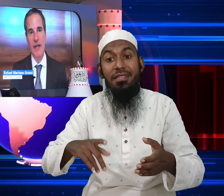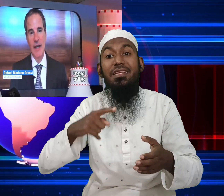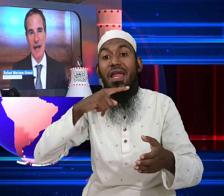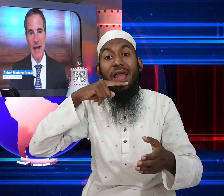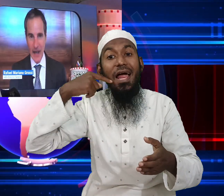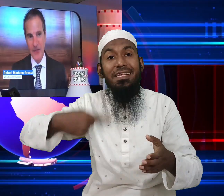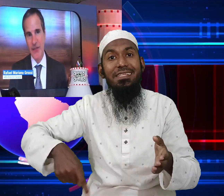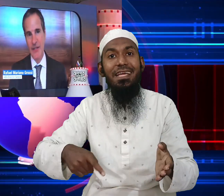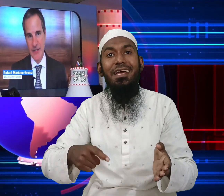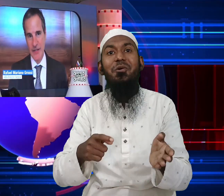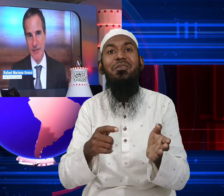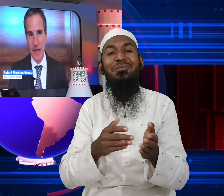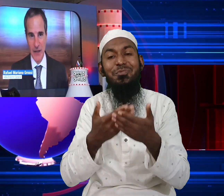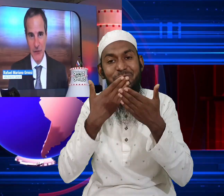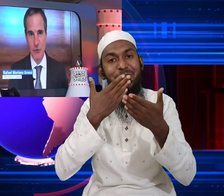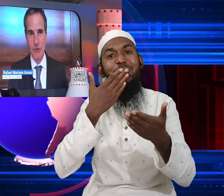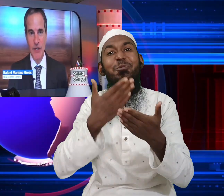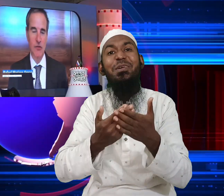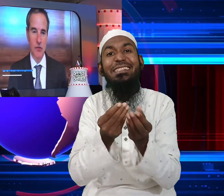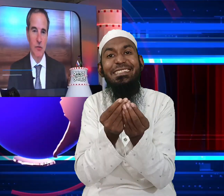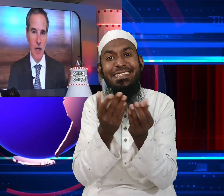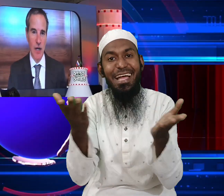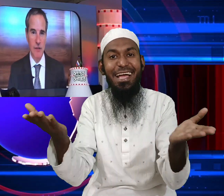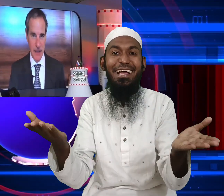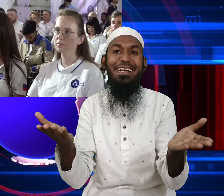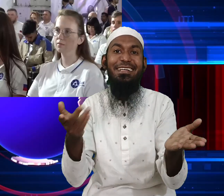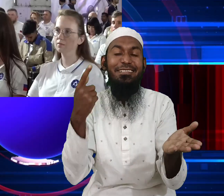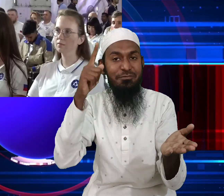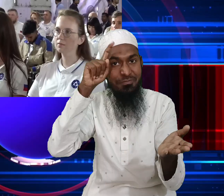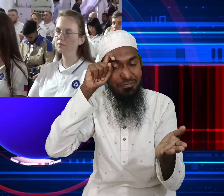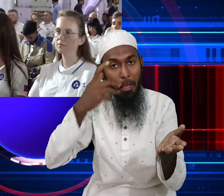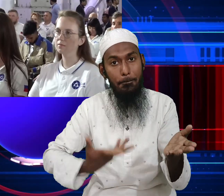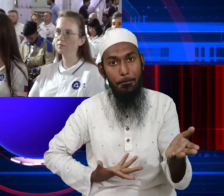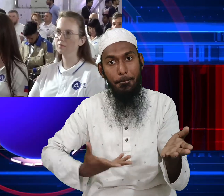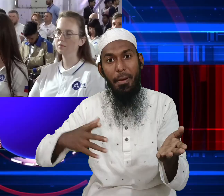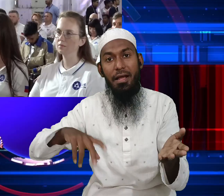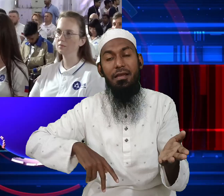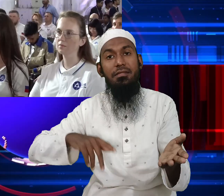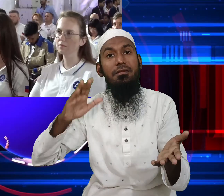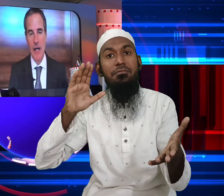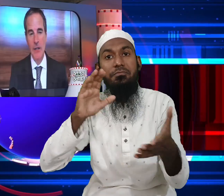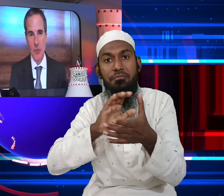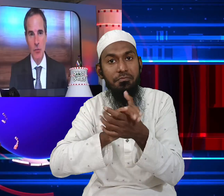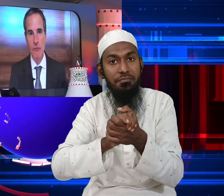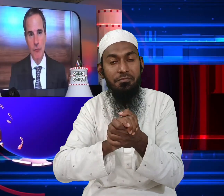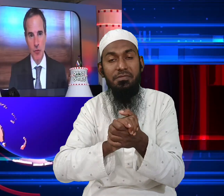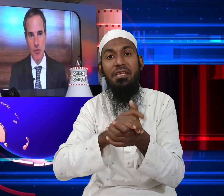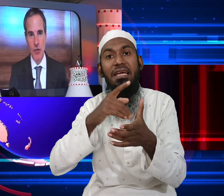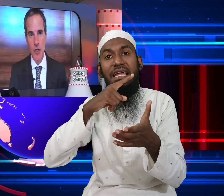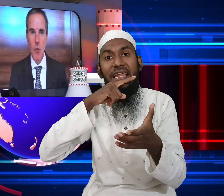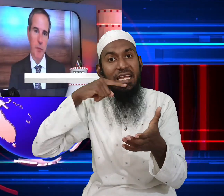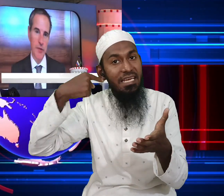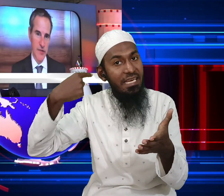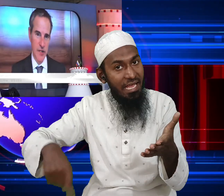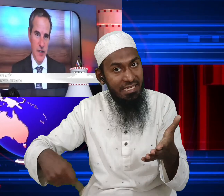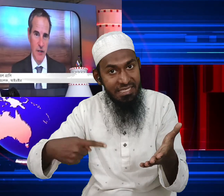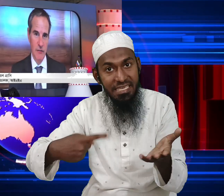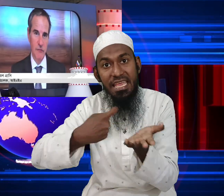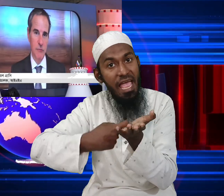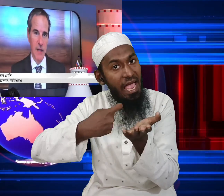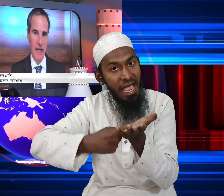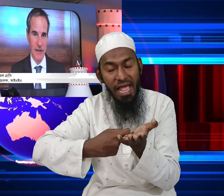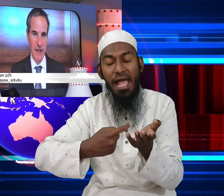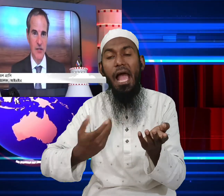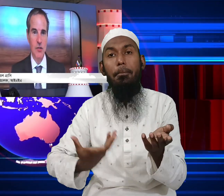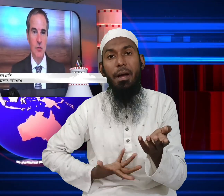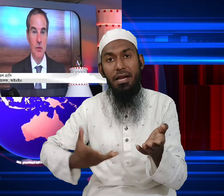this excellent milestone that you are marking today. In this way, a new future opens